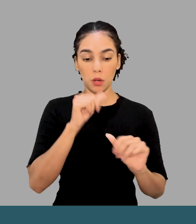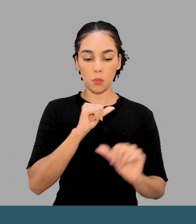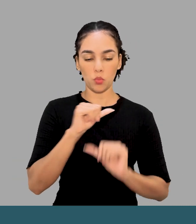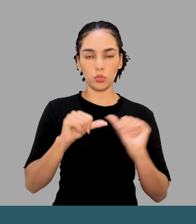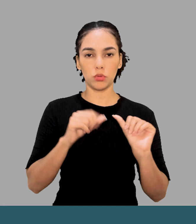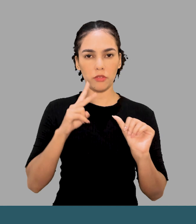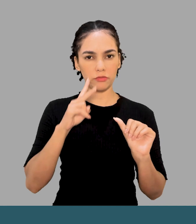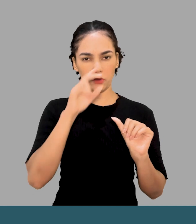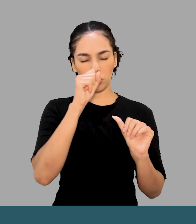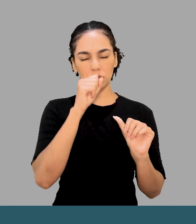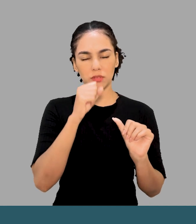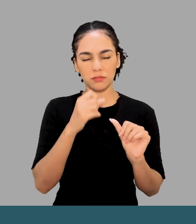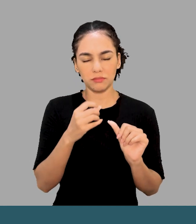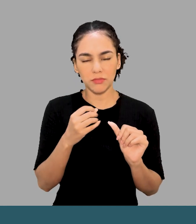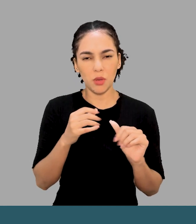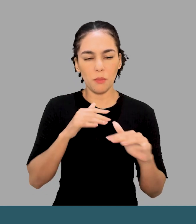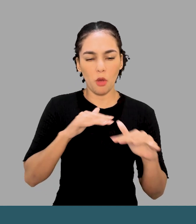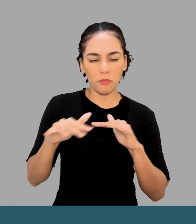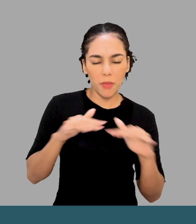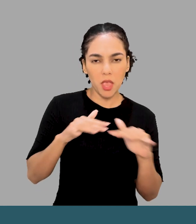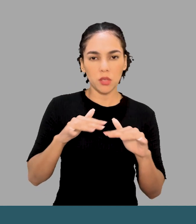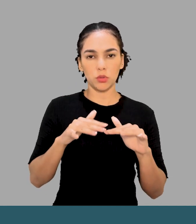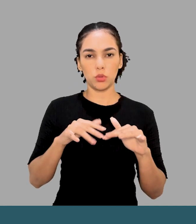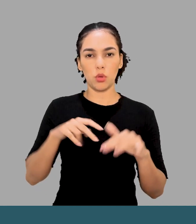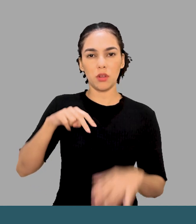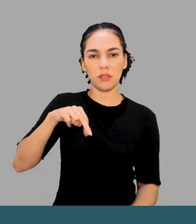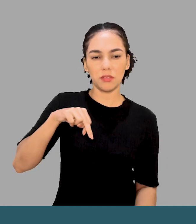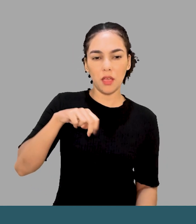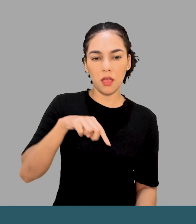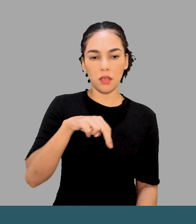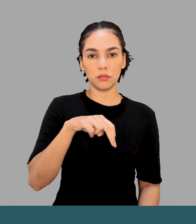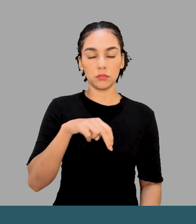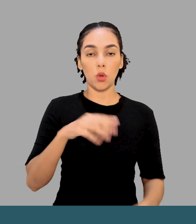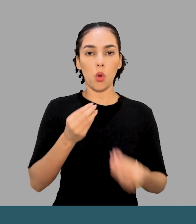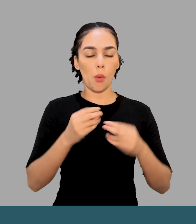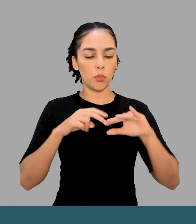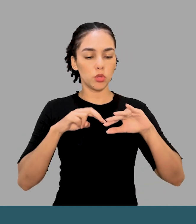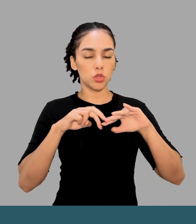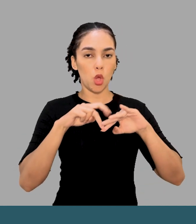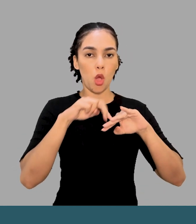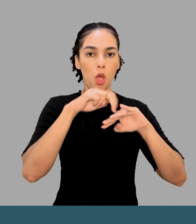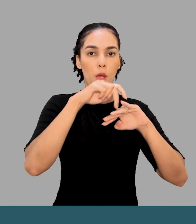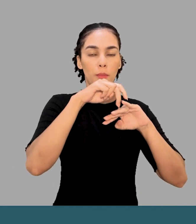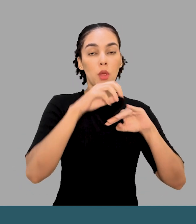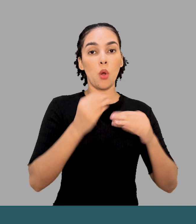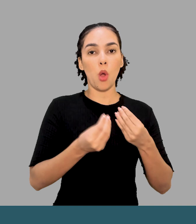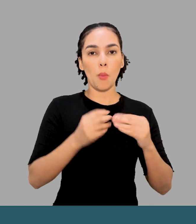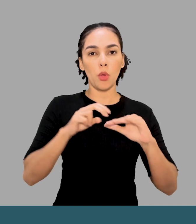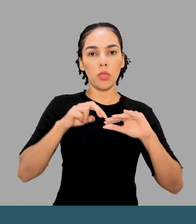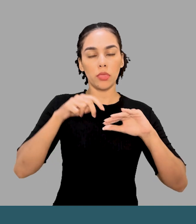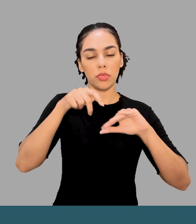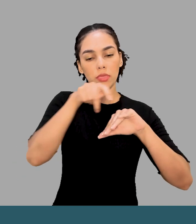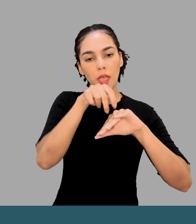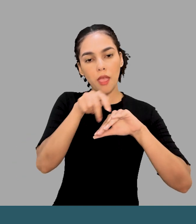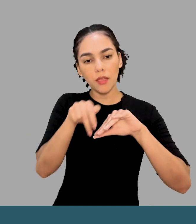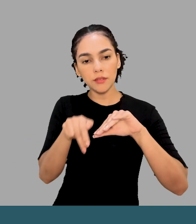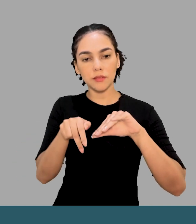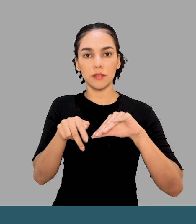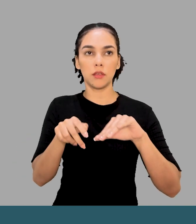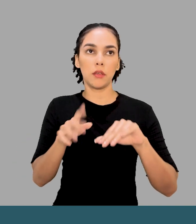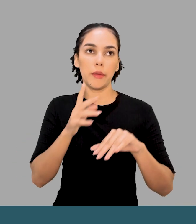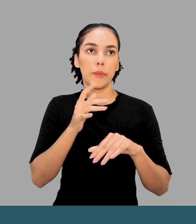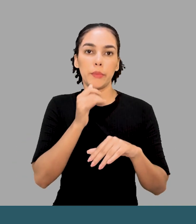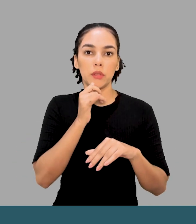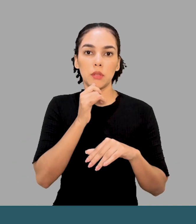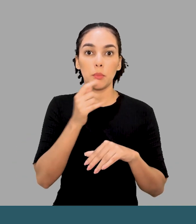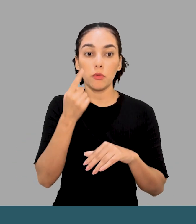da motricidade, do movimento, da marcha. É subir escadas, descer escadas, são as quedas, é na escolinha, é